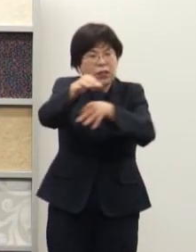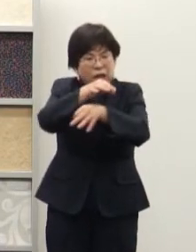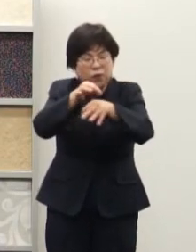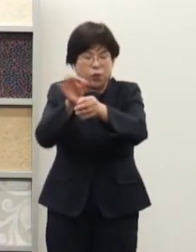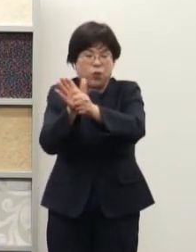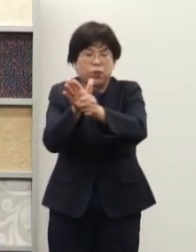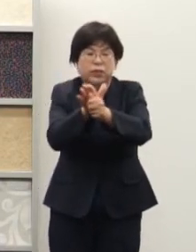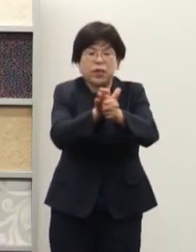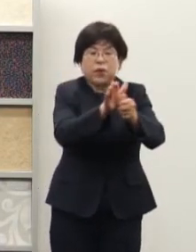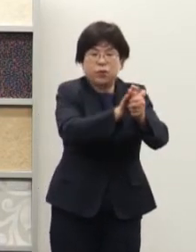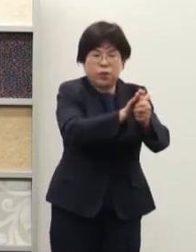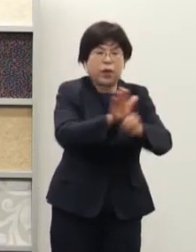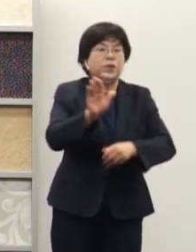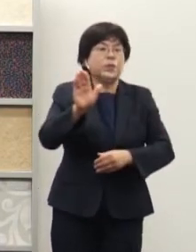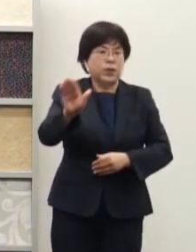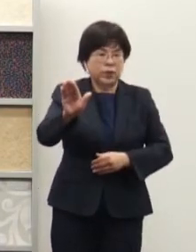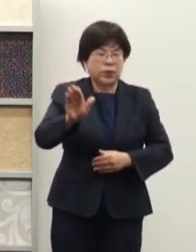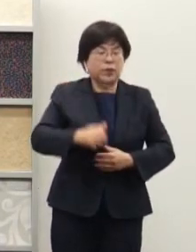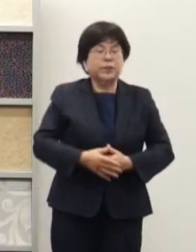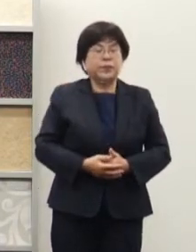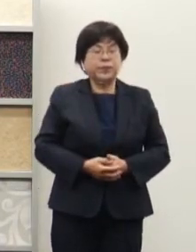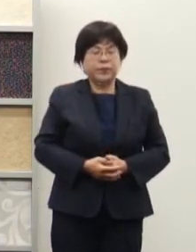繰りを支援してまいります。